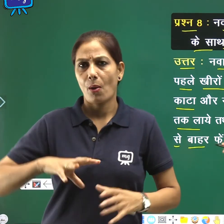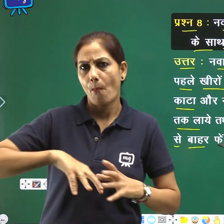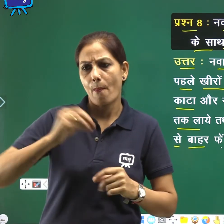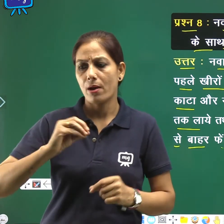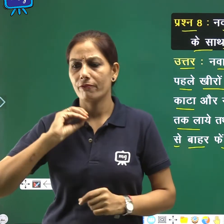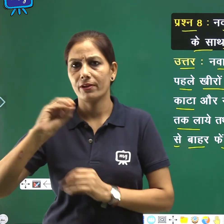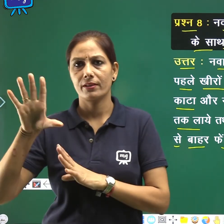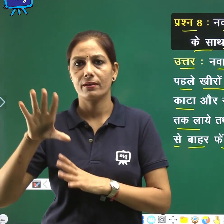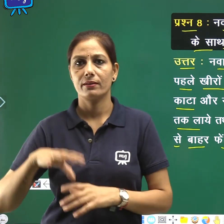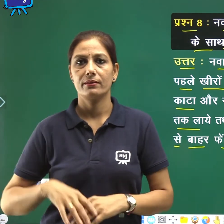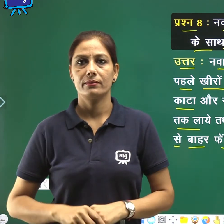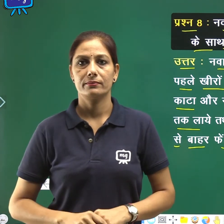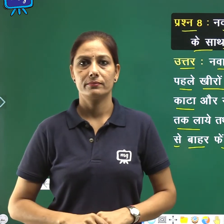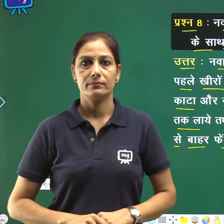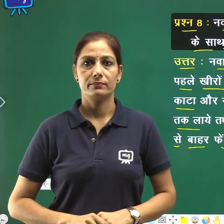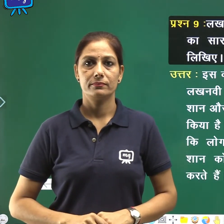बाहर फेंक दिया।